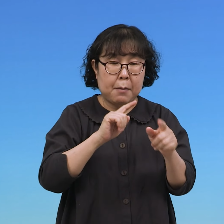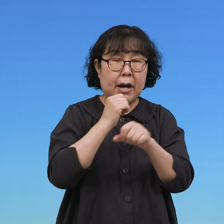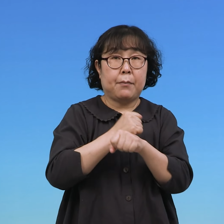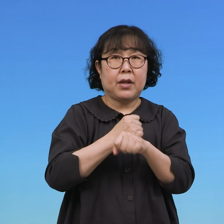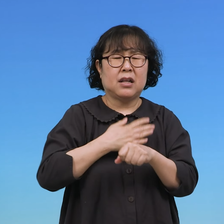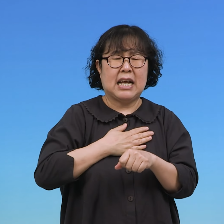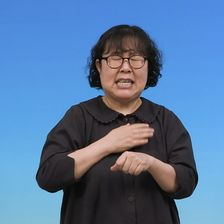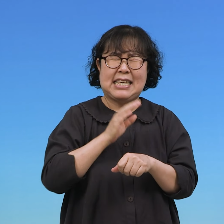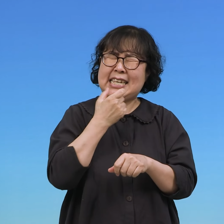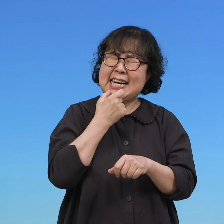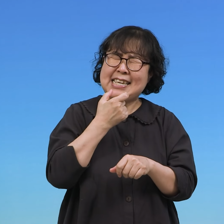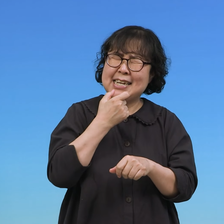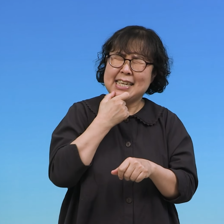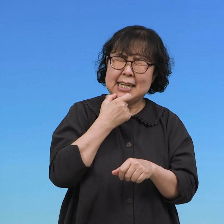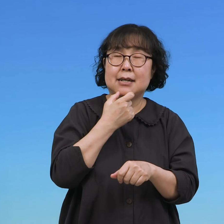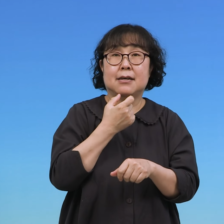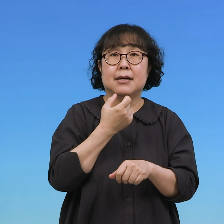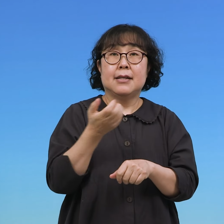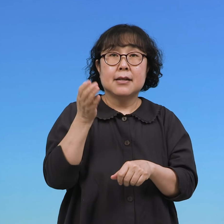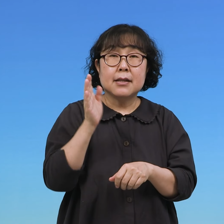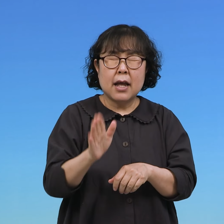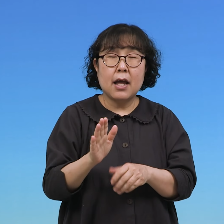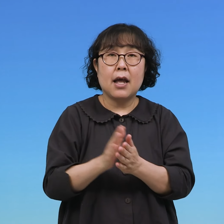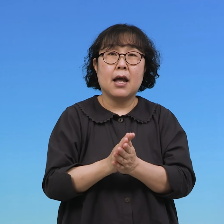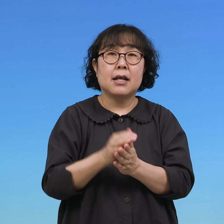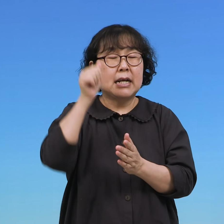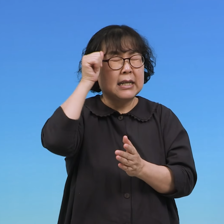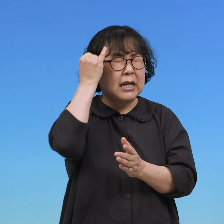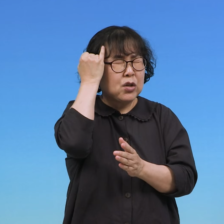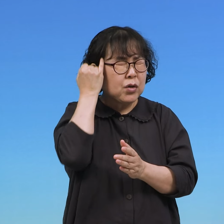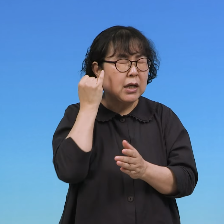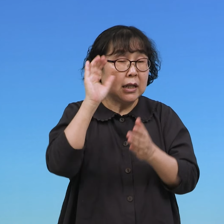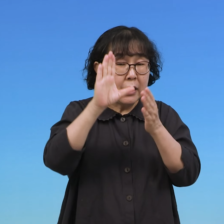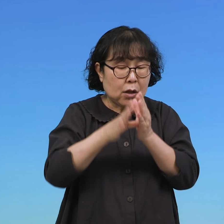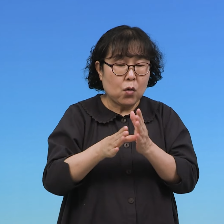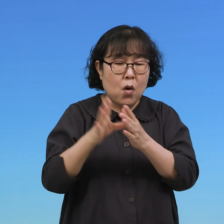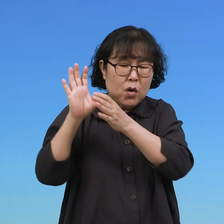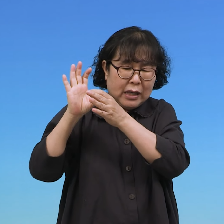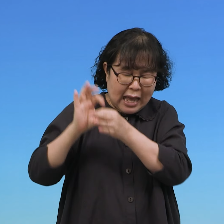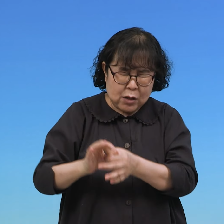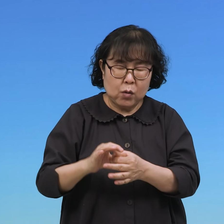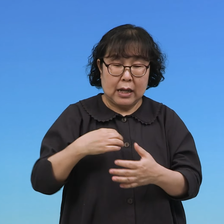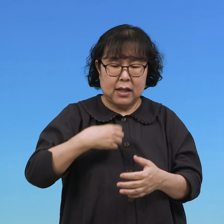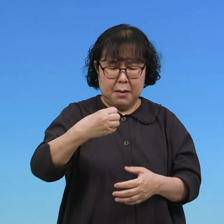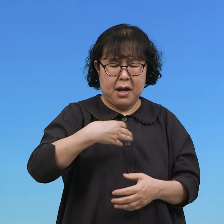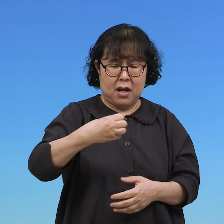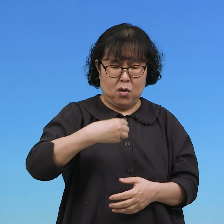나는 안 한다 그랬는데 사춘기 내내 이렇게 말씀하시는 거예요.